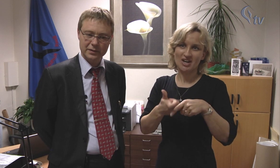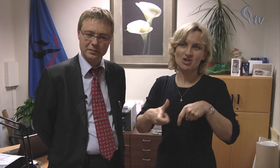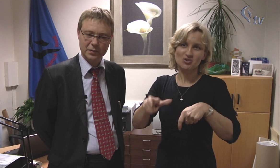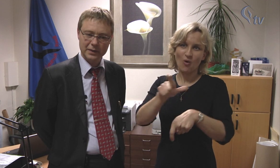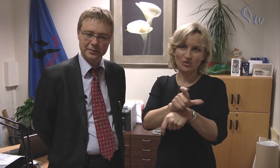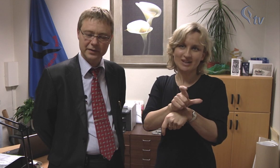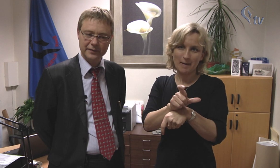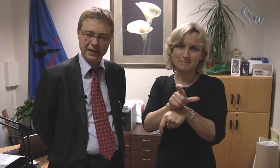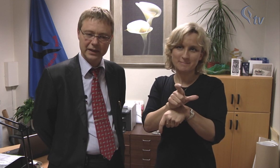tsiviilõiguslikud probleemid.